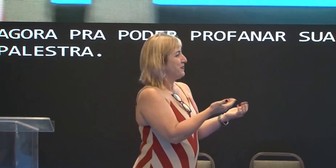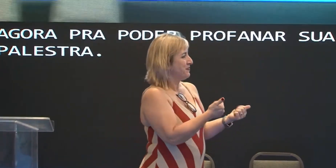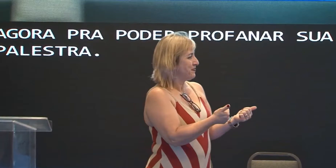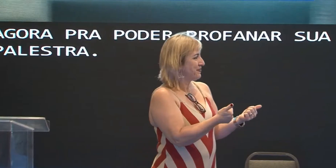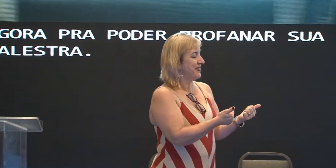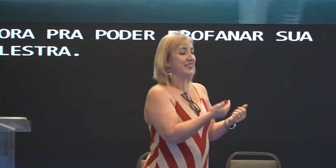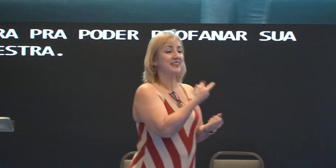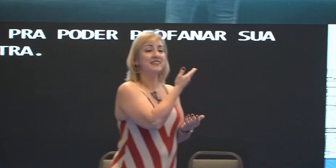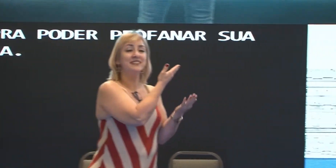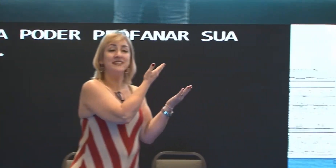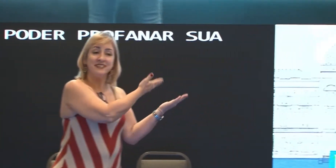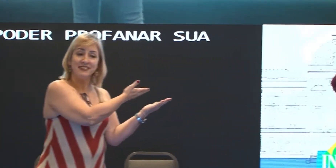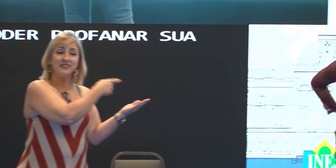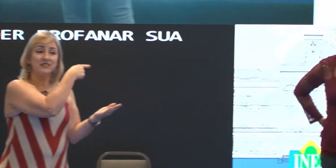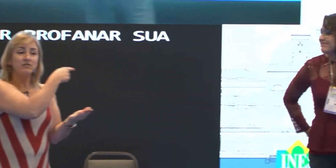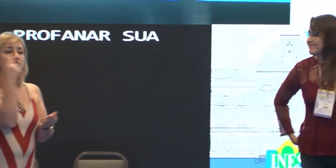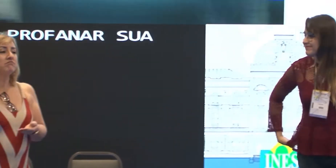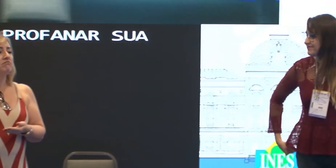Sai. Achei que não ia sair.